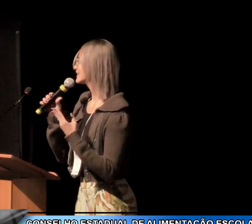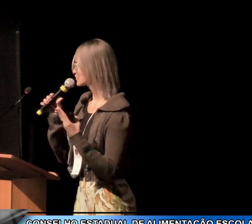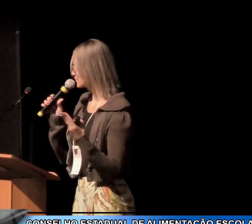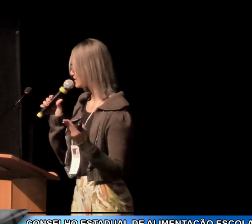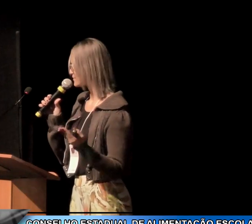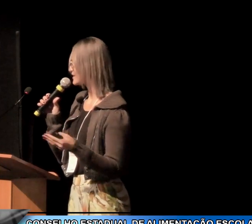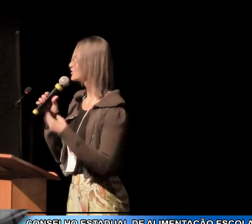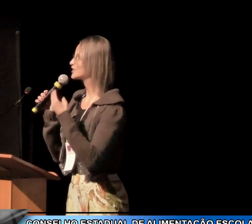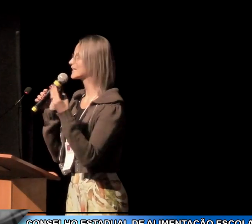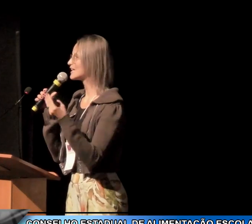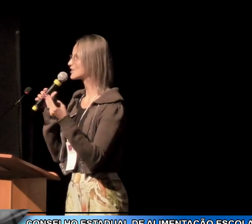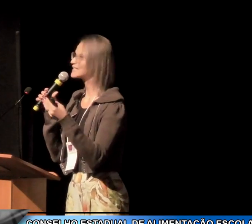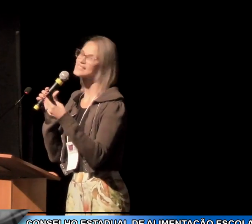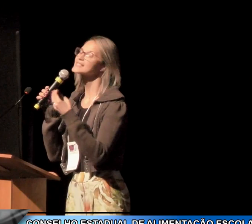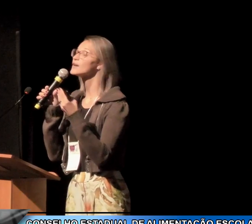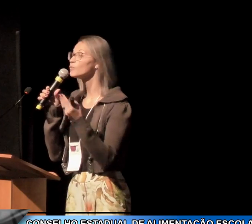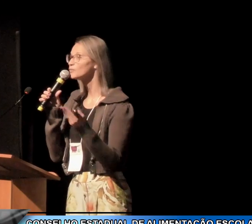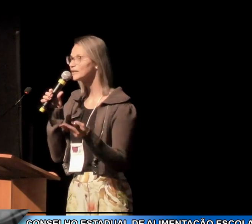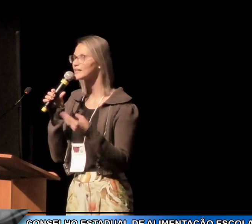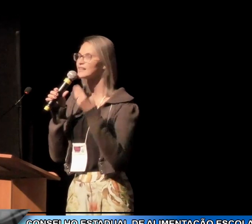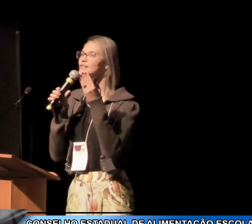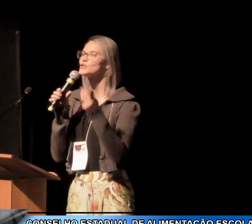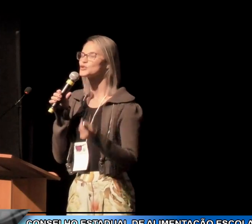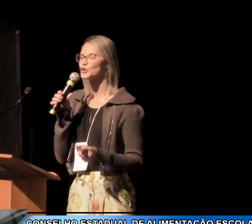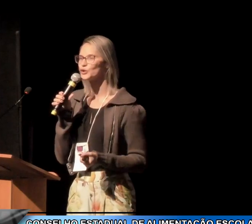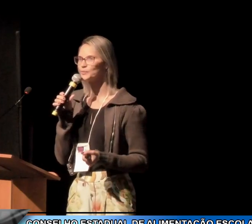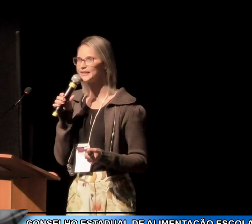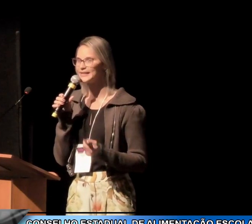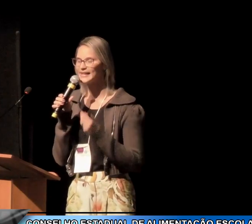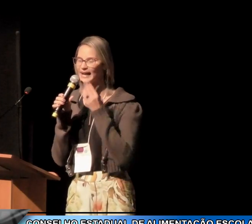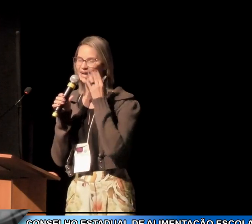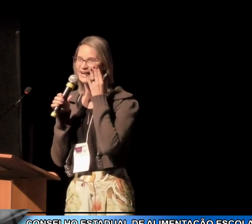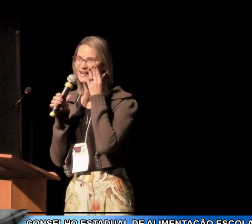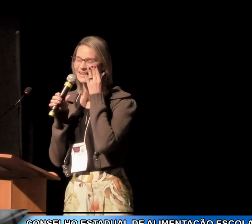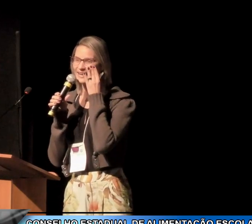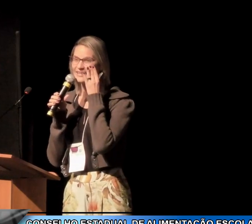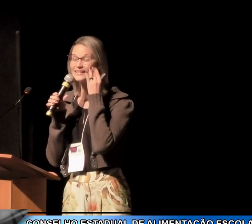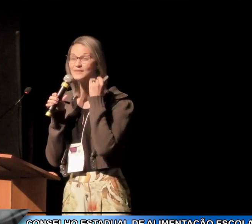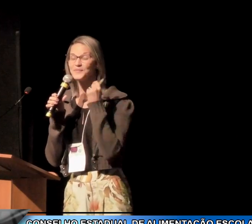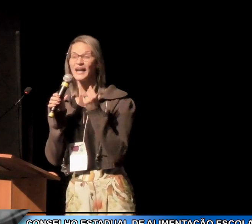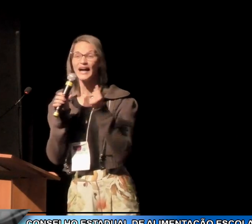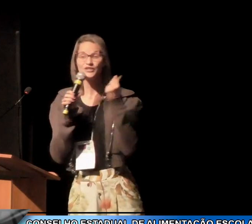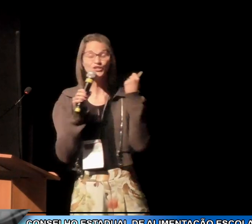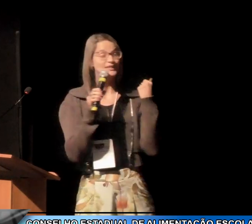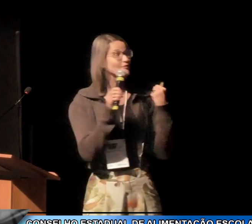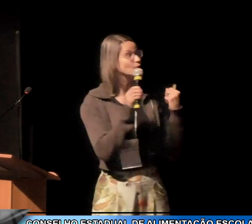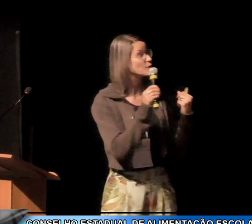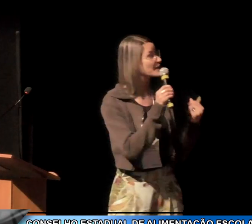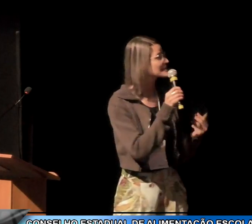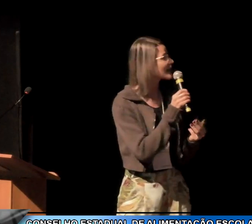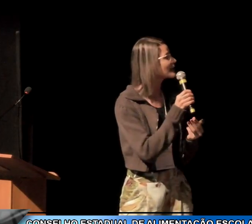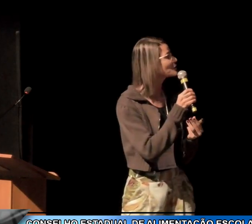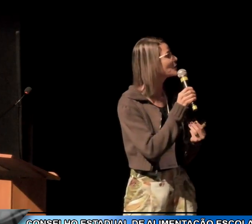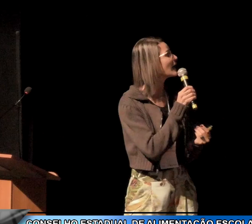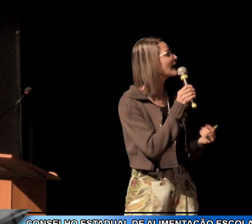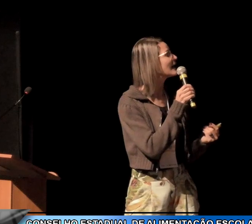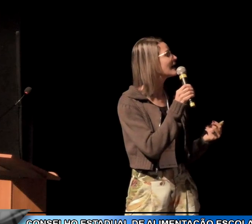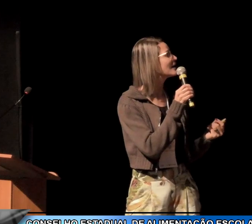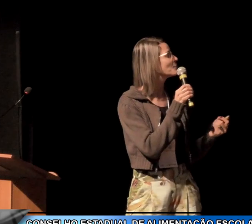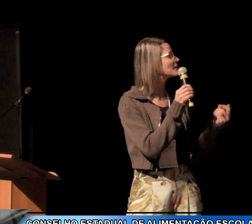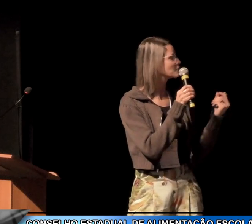além da resolução 6 que traz lá a sessão única sobre a i am a gente teve no ano passado